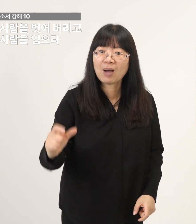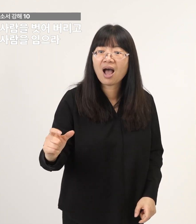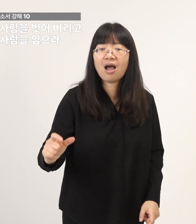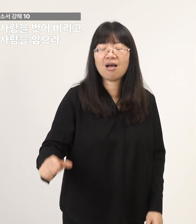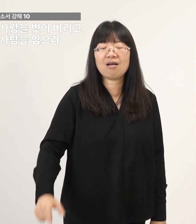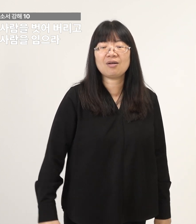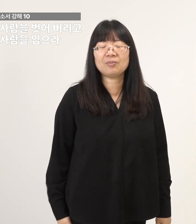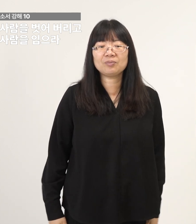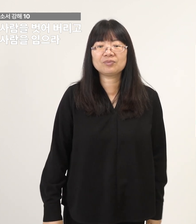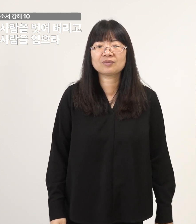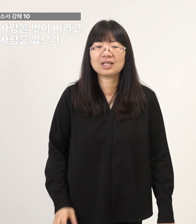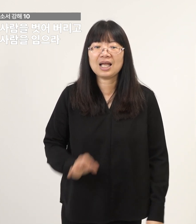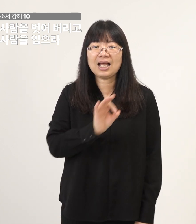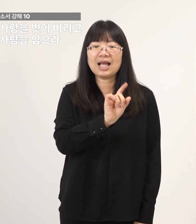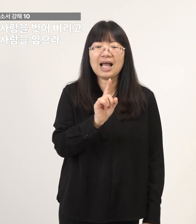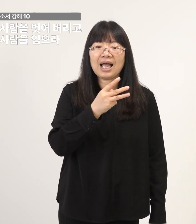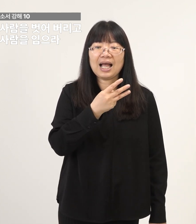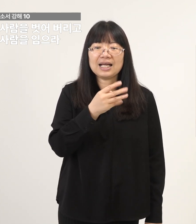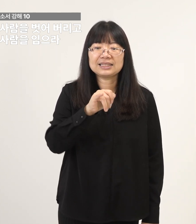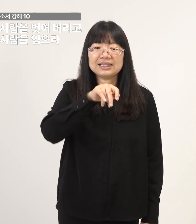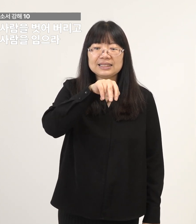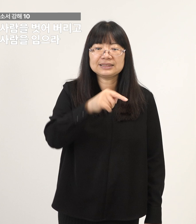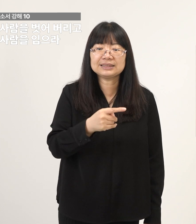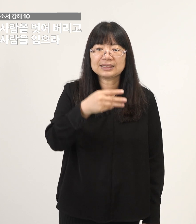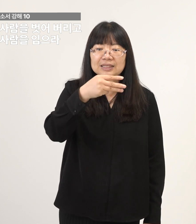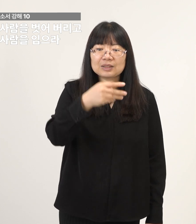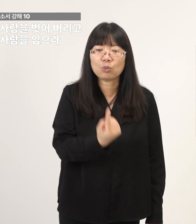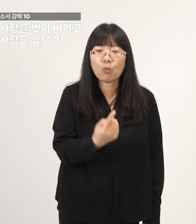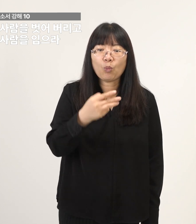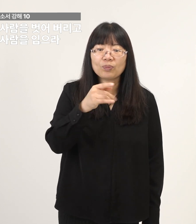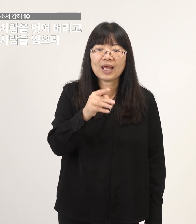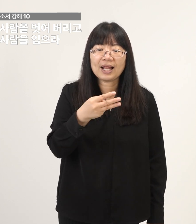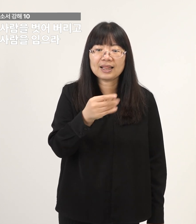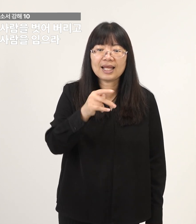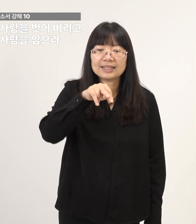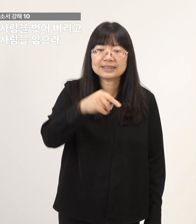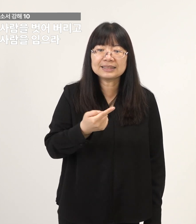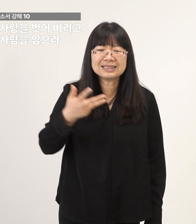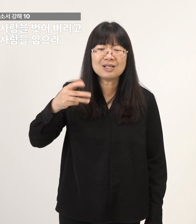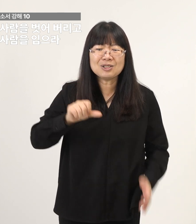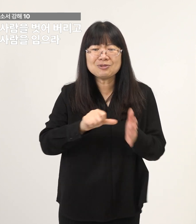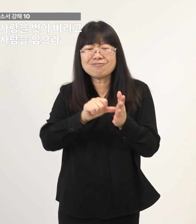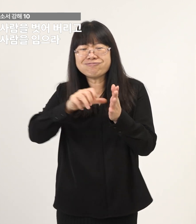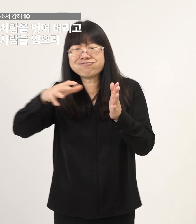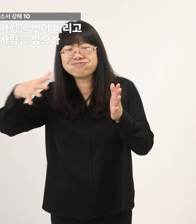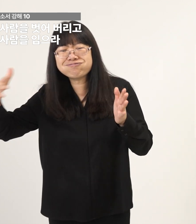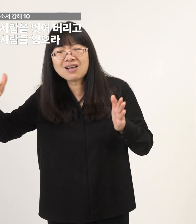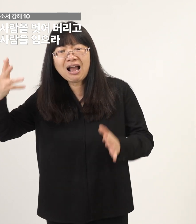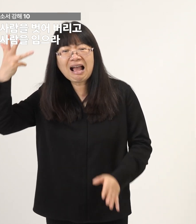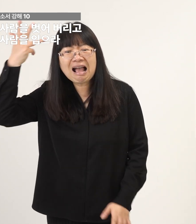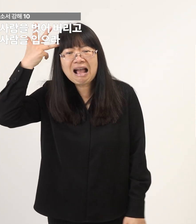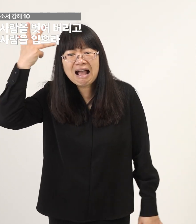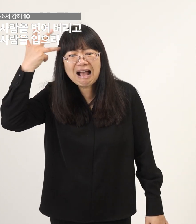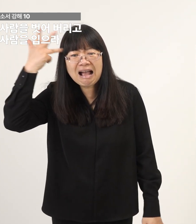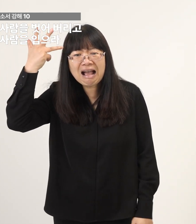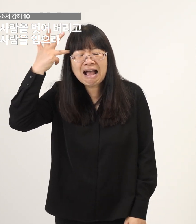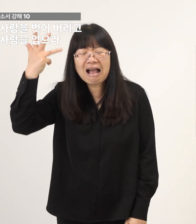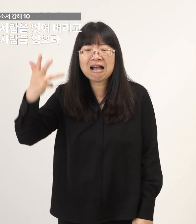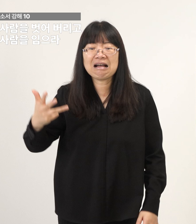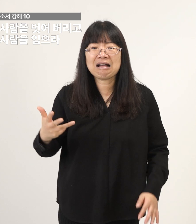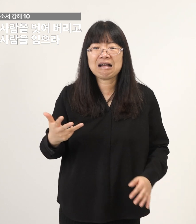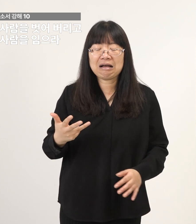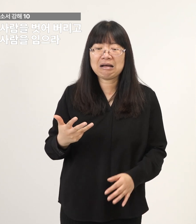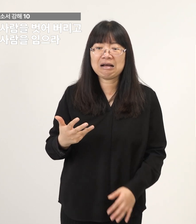아무리 뭐 아리스토텔레스 또 유명한 철학의 고상하고